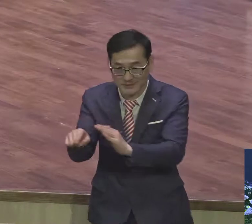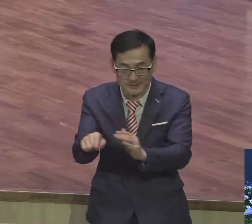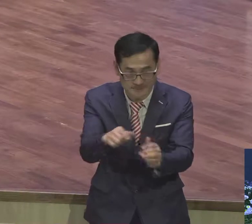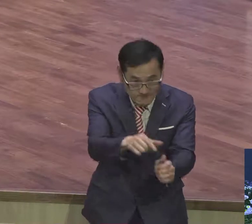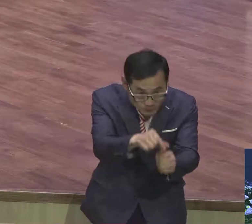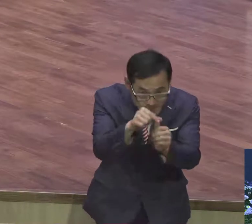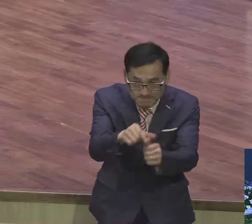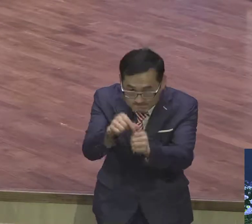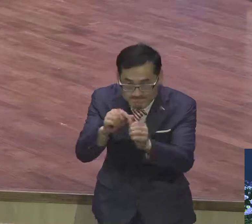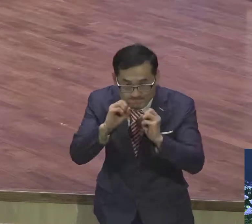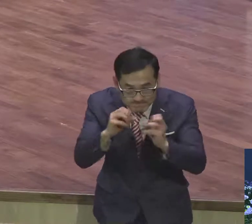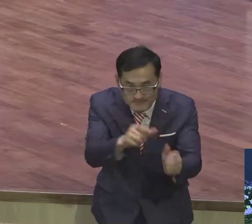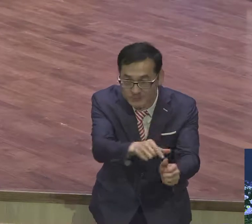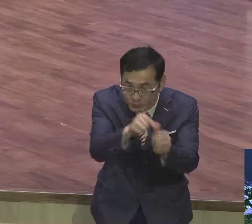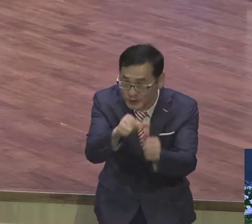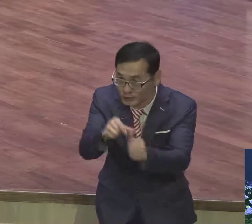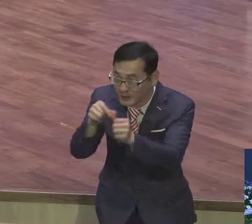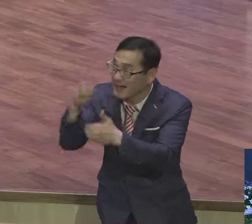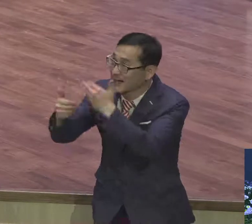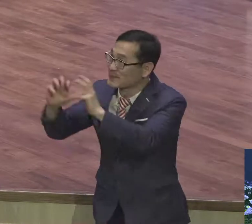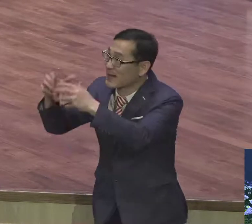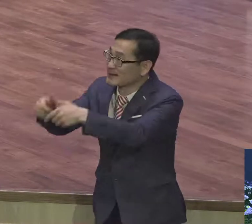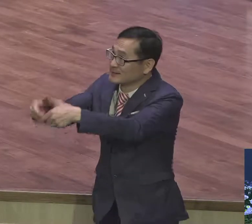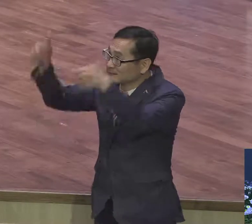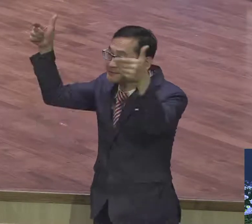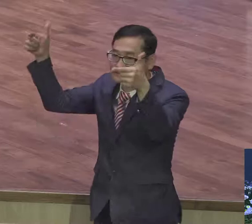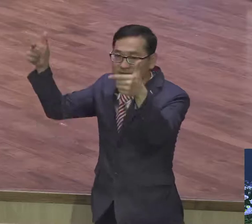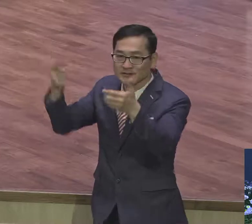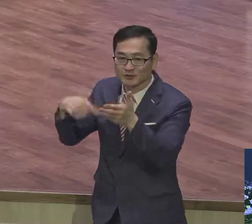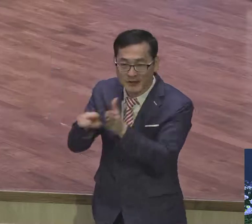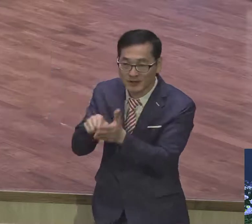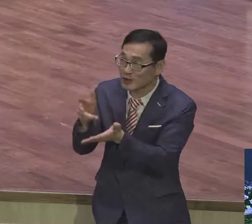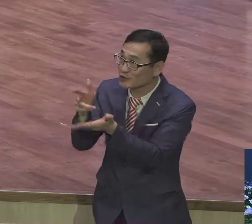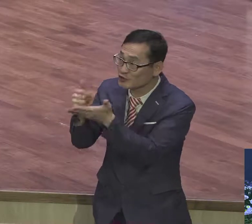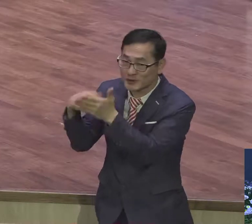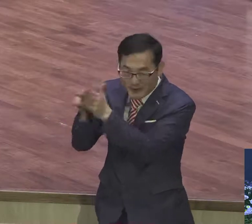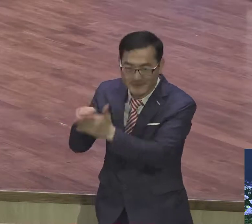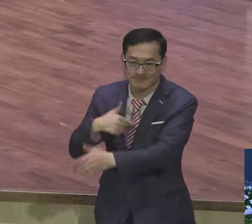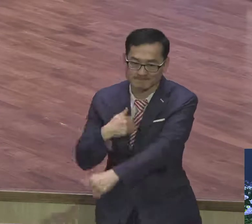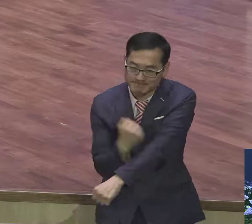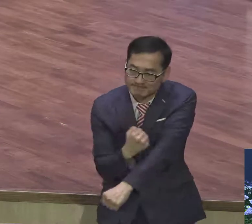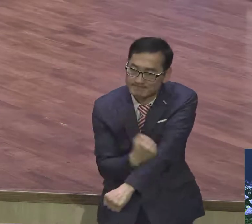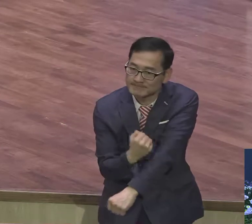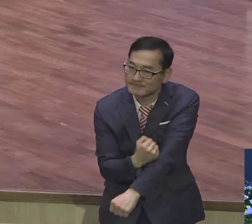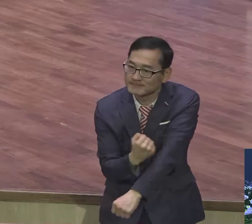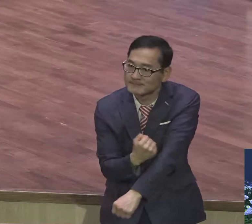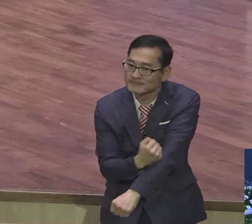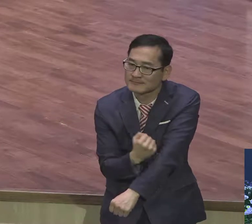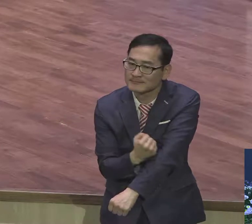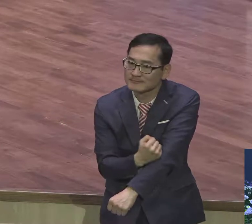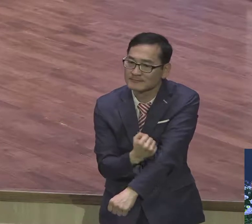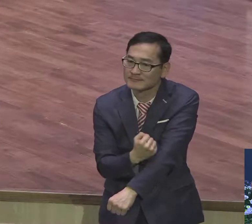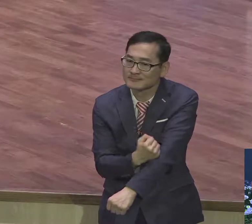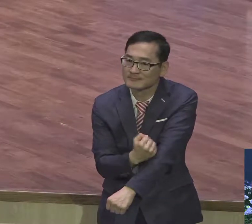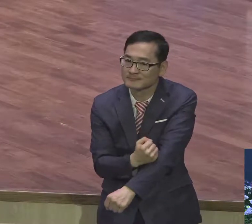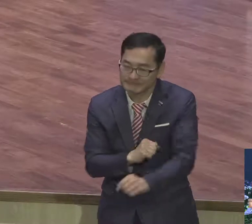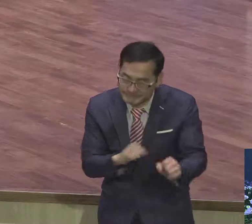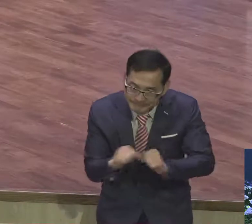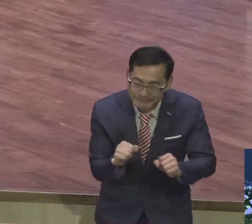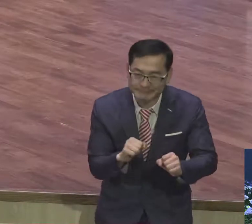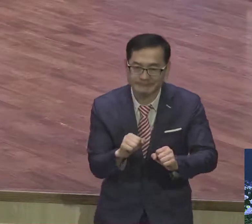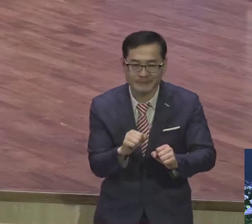하나님 나라 확장하는 주를 위하는 삶의 발자취 사람을 살립니다 힘줍니다